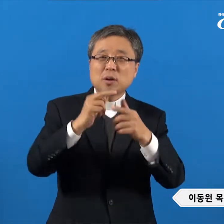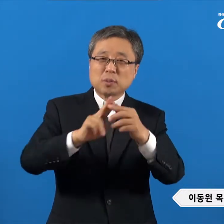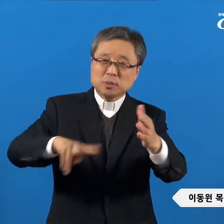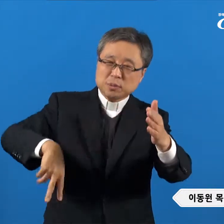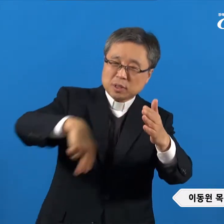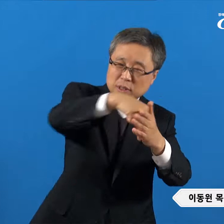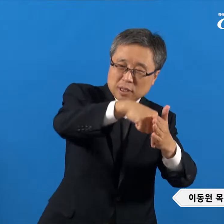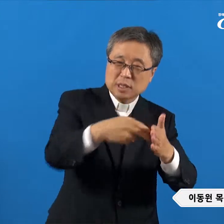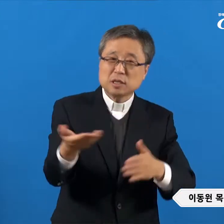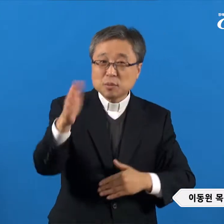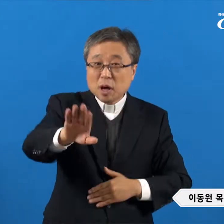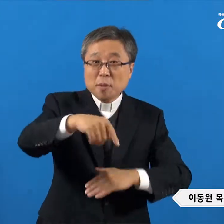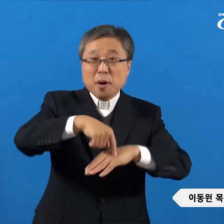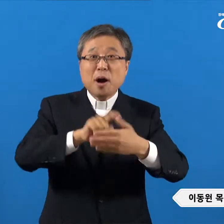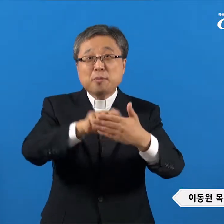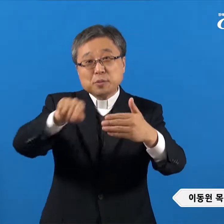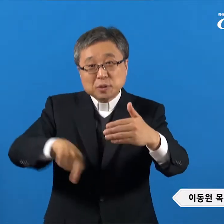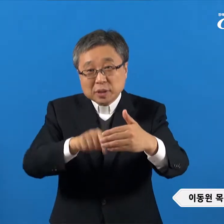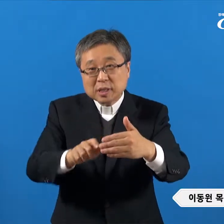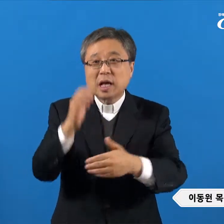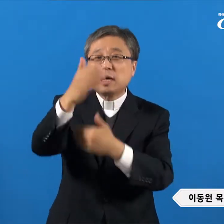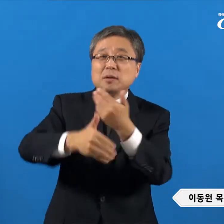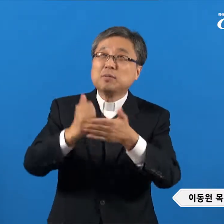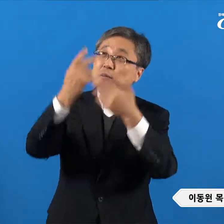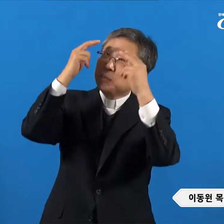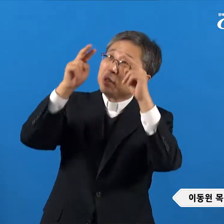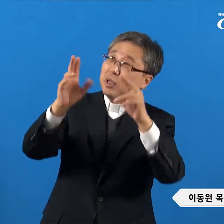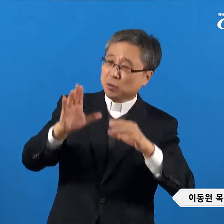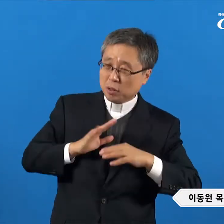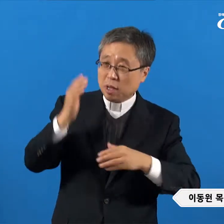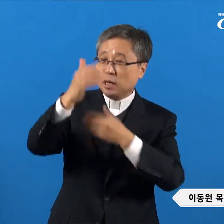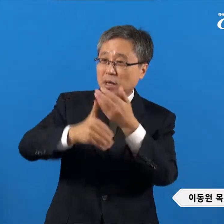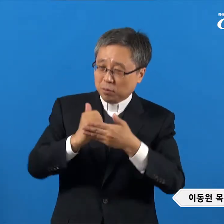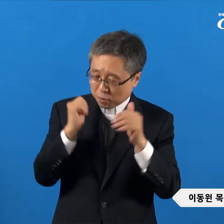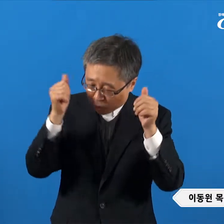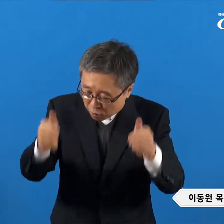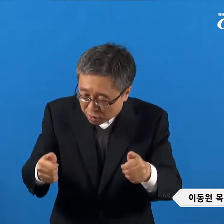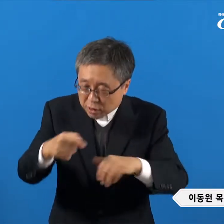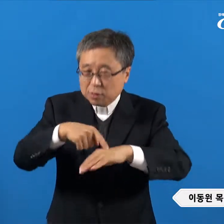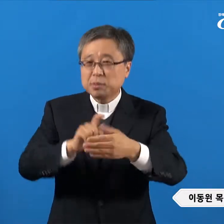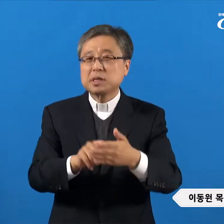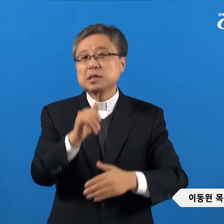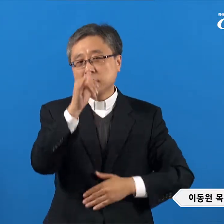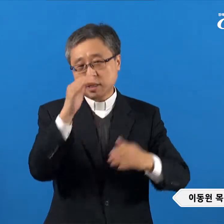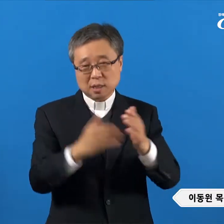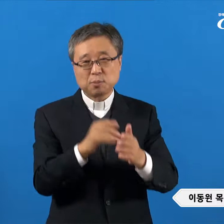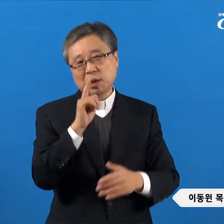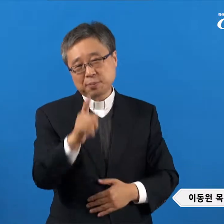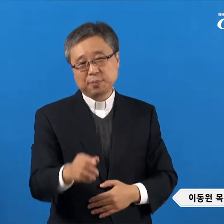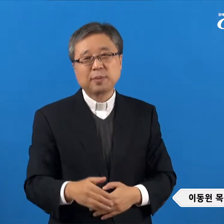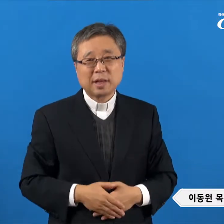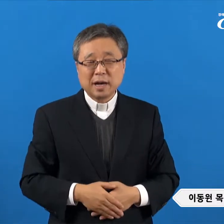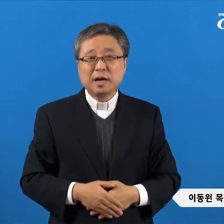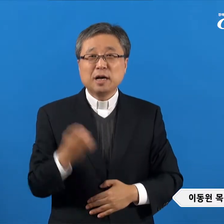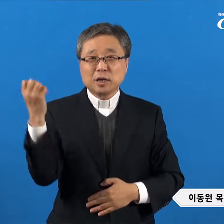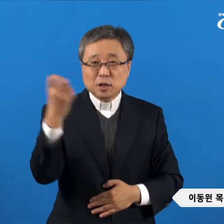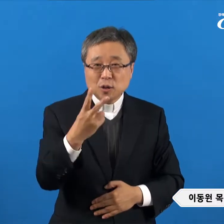그의 마음속에는 하나님을 향한 두려움, 하나님에 대한 경외심이 있었다는 것입니다. 그리고 이어서